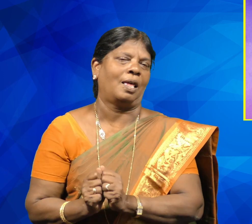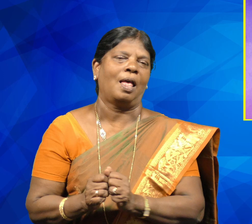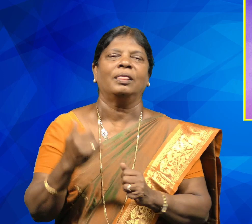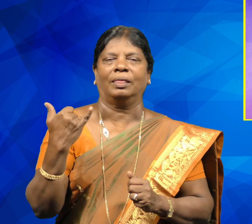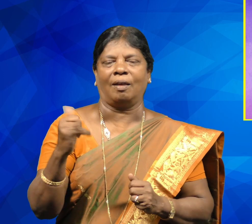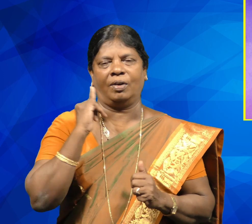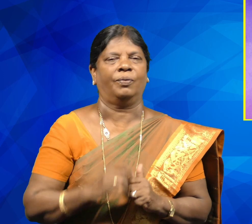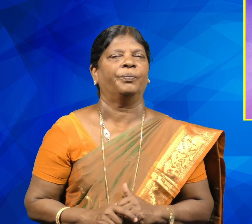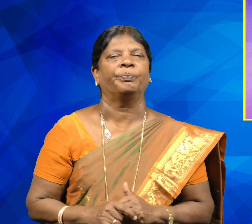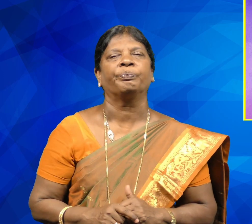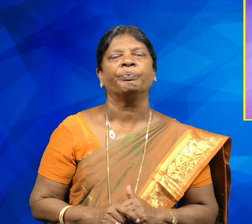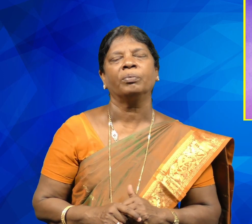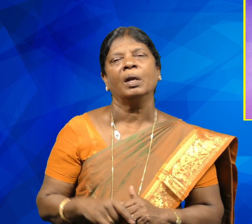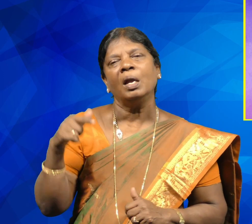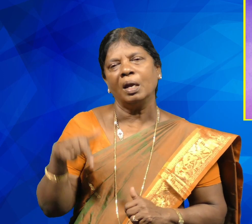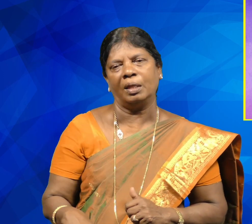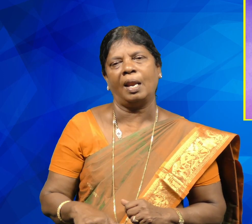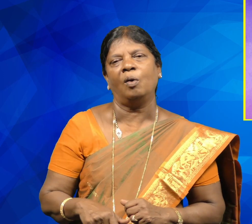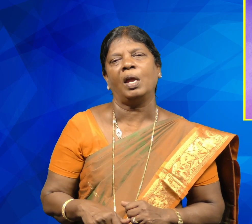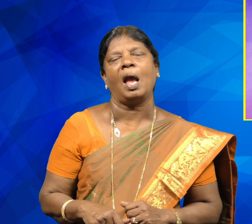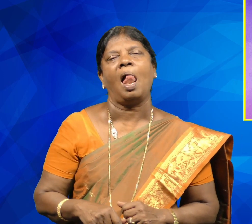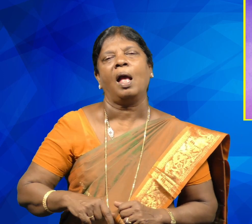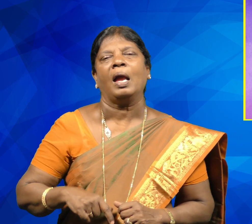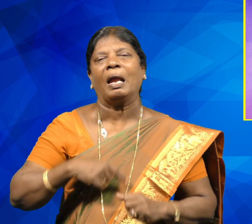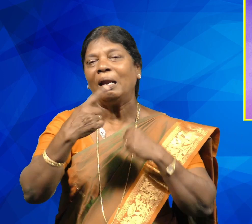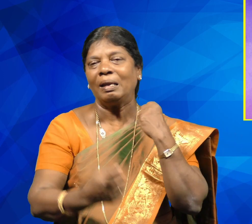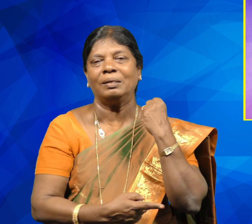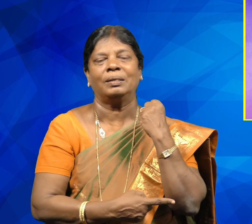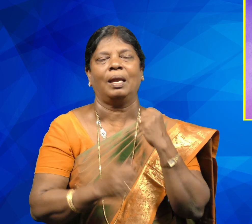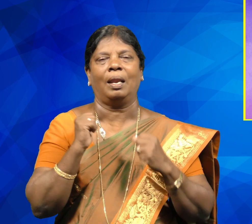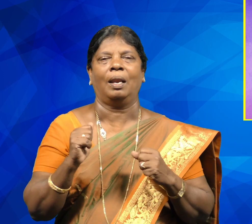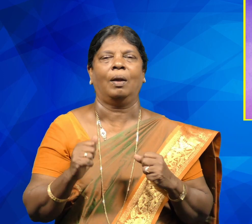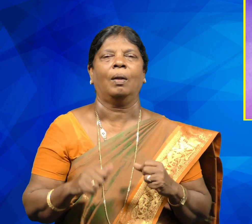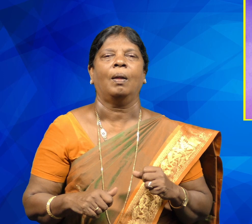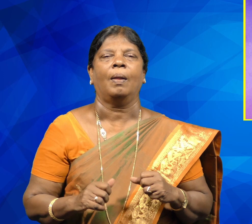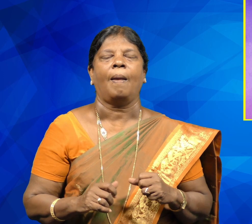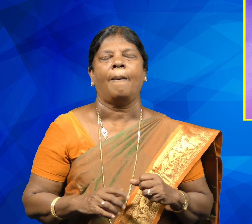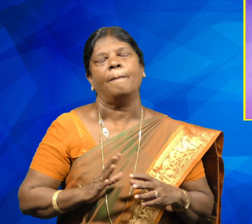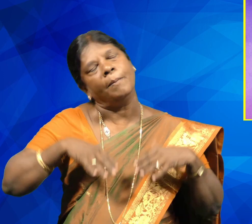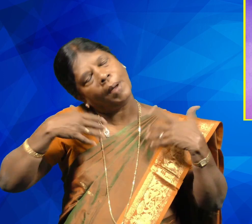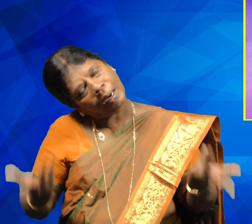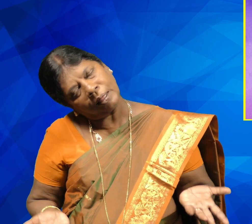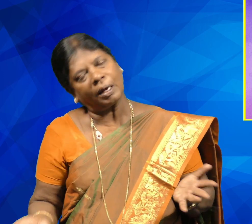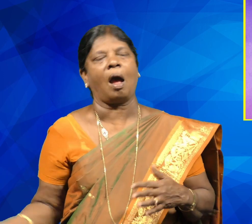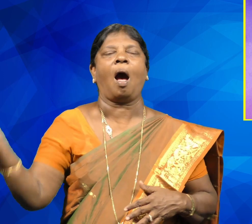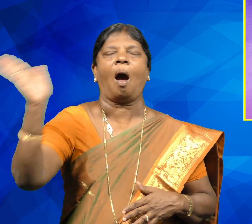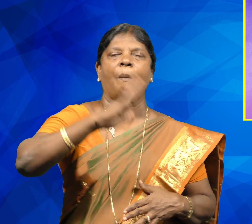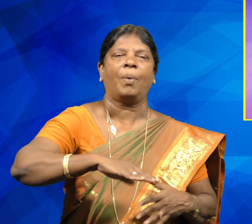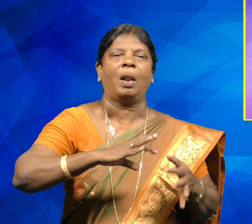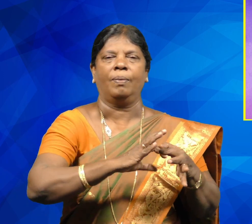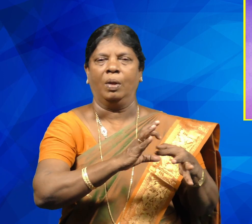மனிதன் தெரிந்தே ஏற்படுத்திவிட்டான். இந்த விபத்தினுடைய விளைவு இங்கே மட்டுமல்ல,